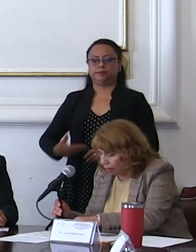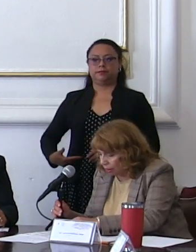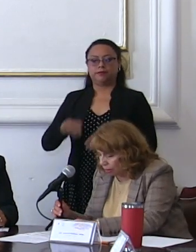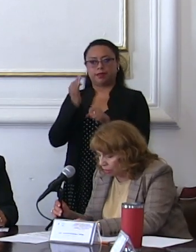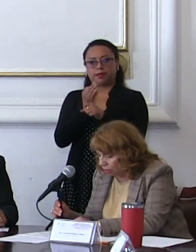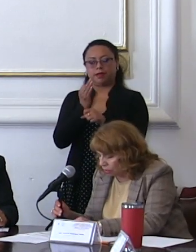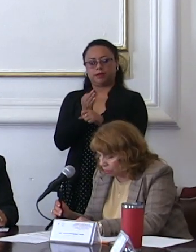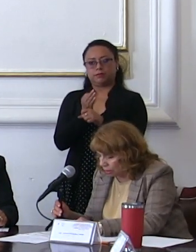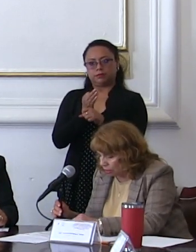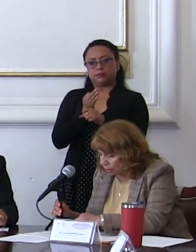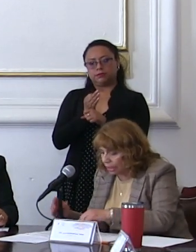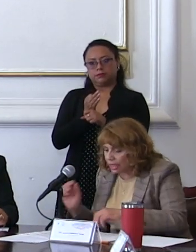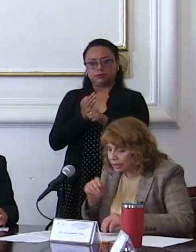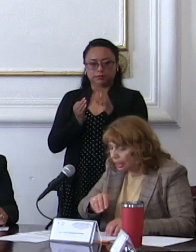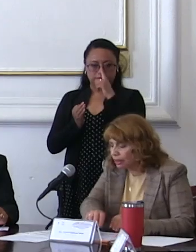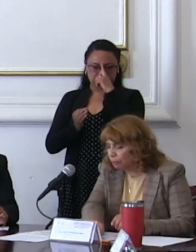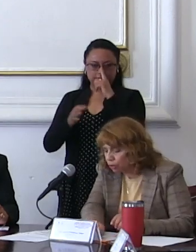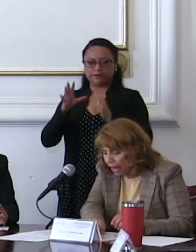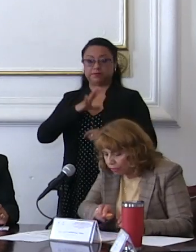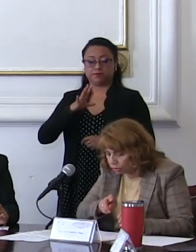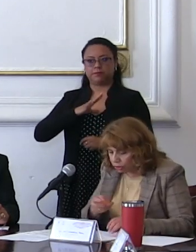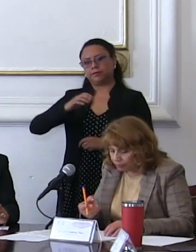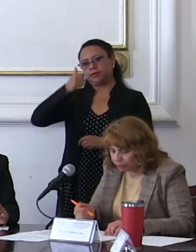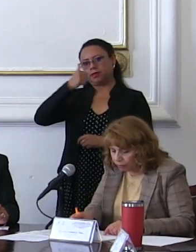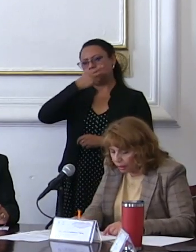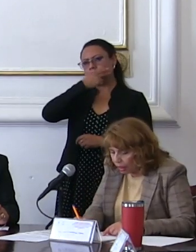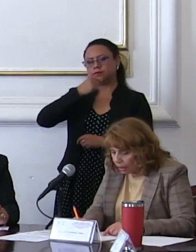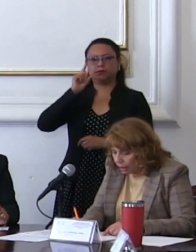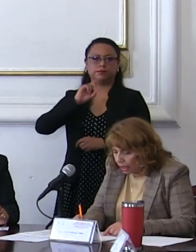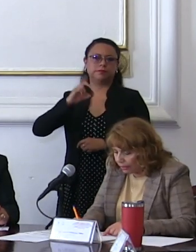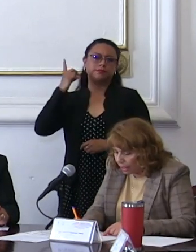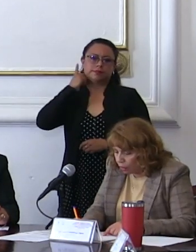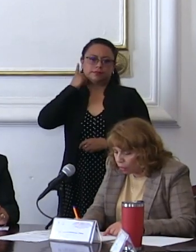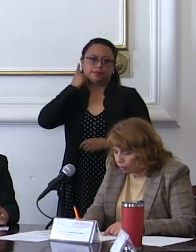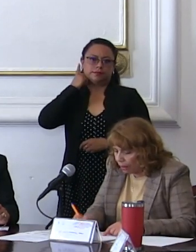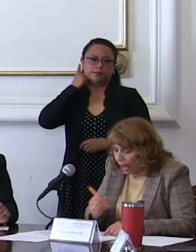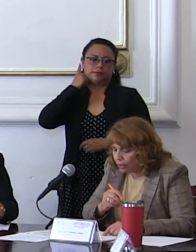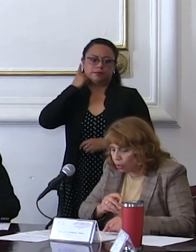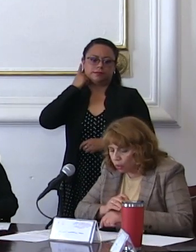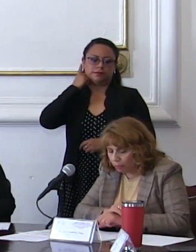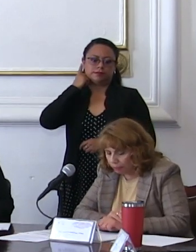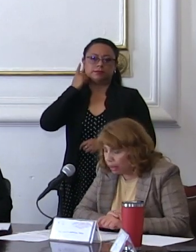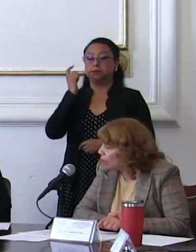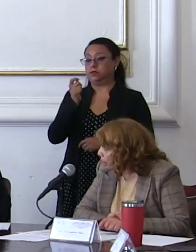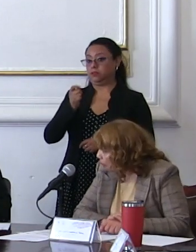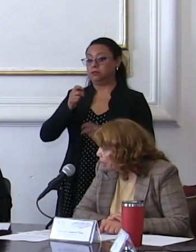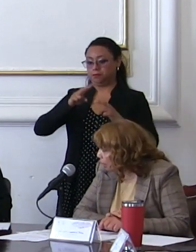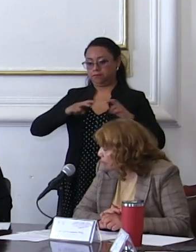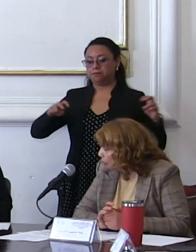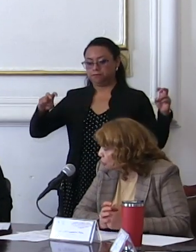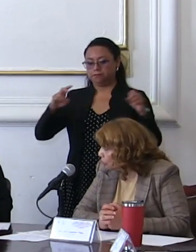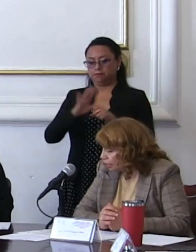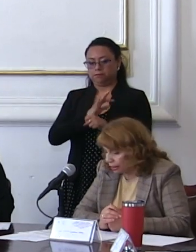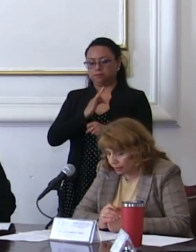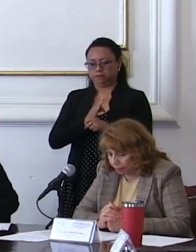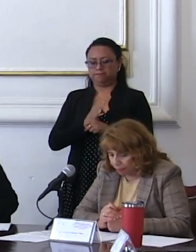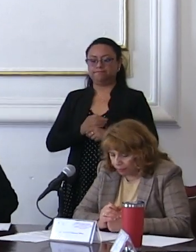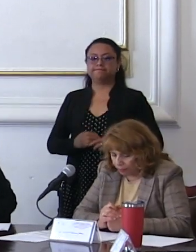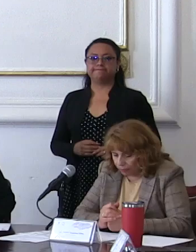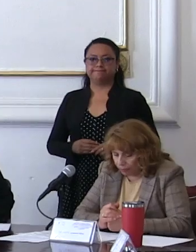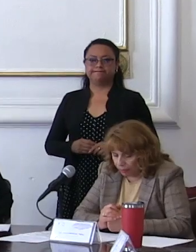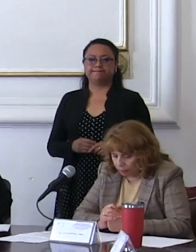hay 6 diputados en el quórum. Hay quórum